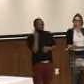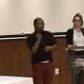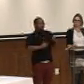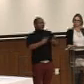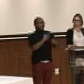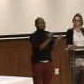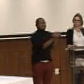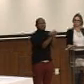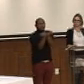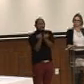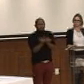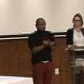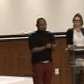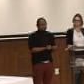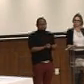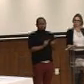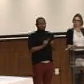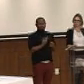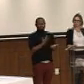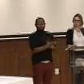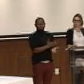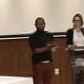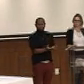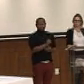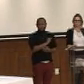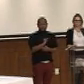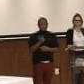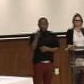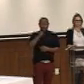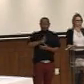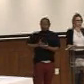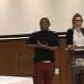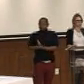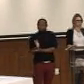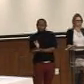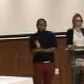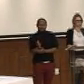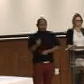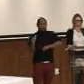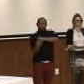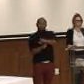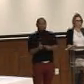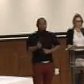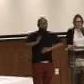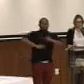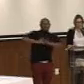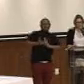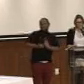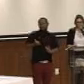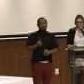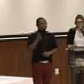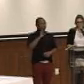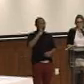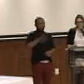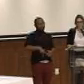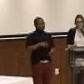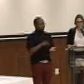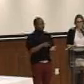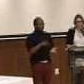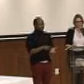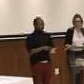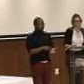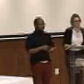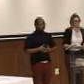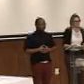respeito de uma possível vitória nossa e queríamos mexer nos cargos. Isso não é verdade. Candidato, obrigado. seu tempo acabou.